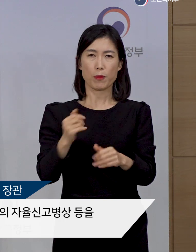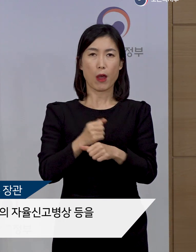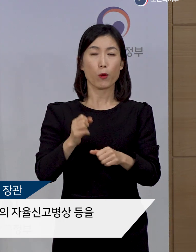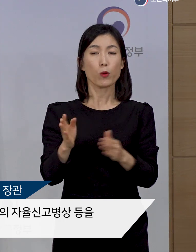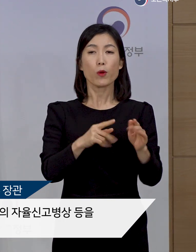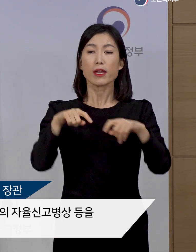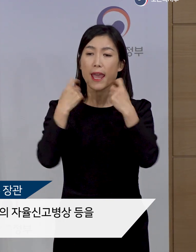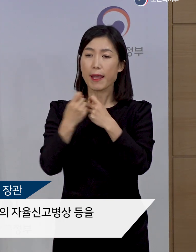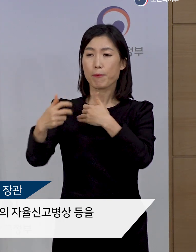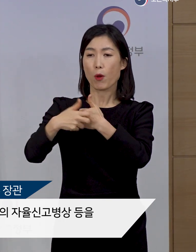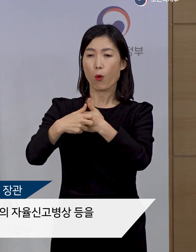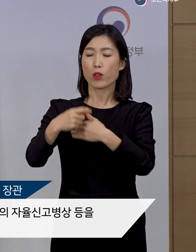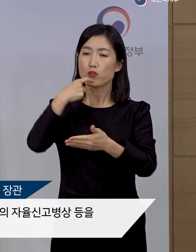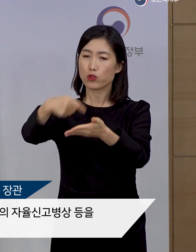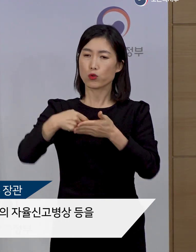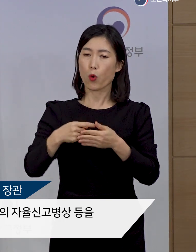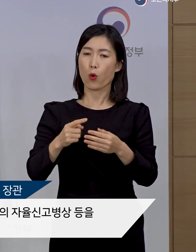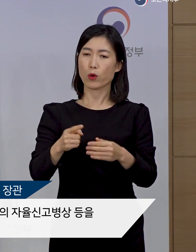가능한